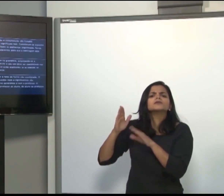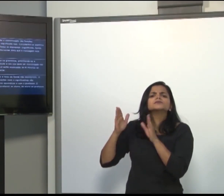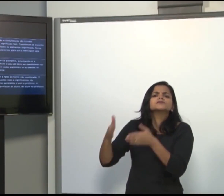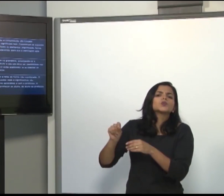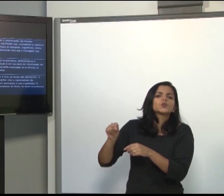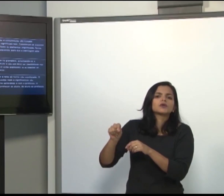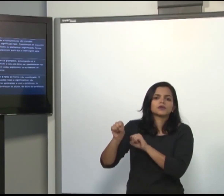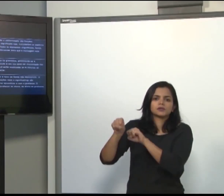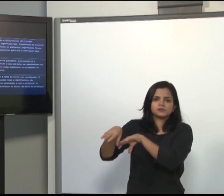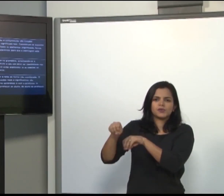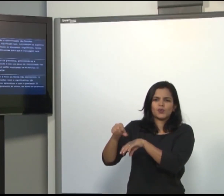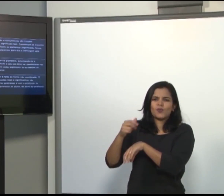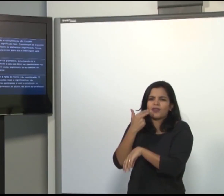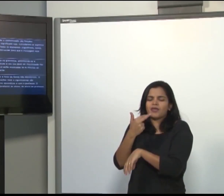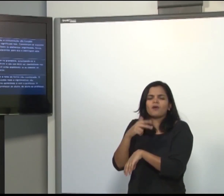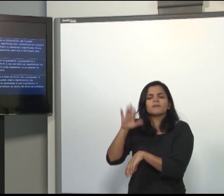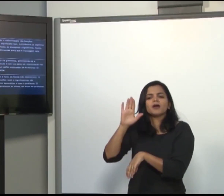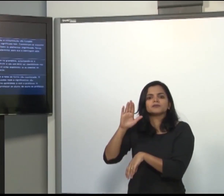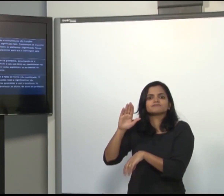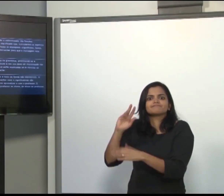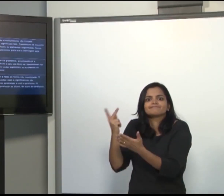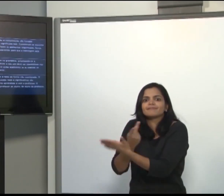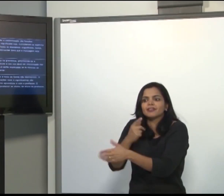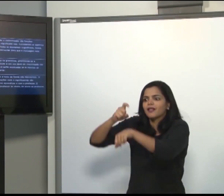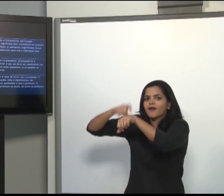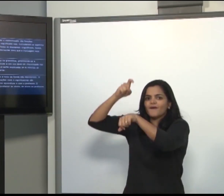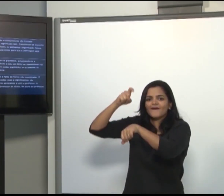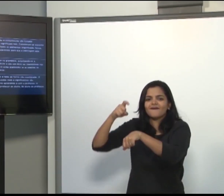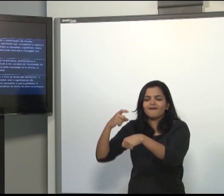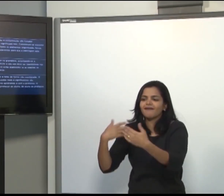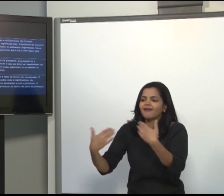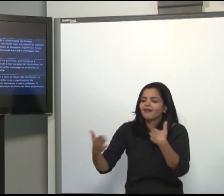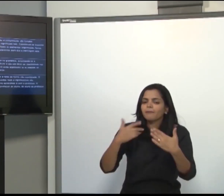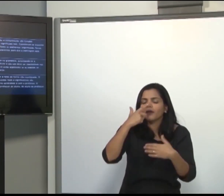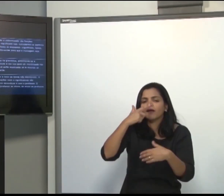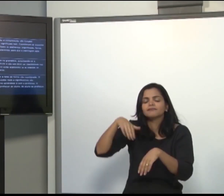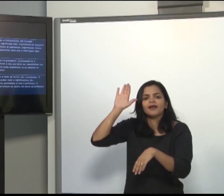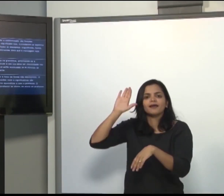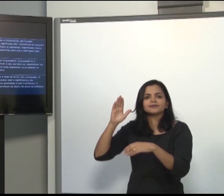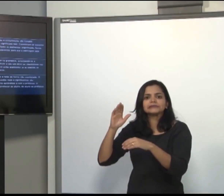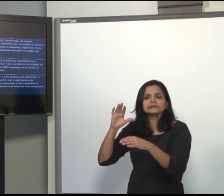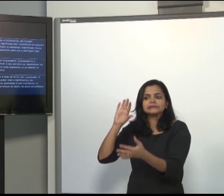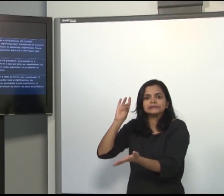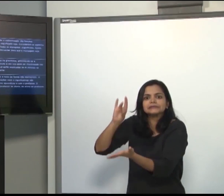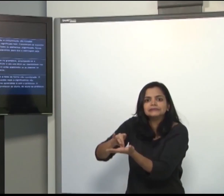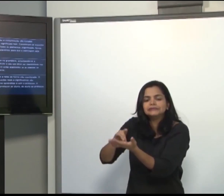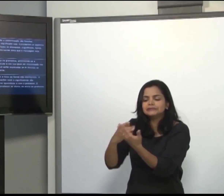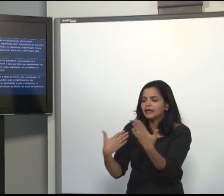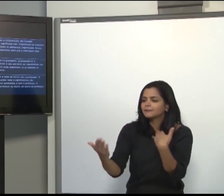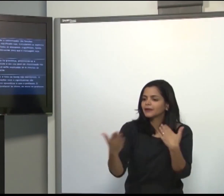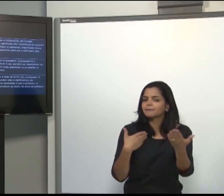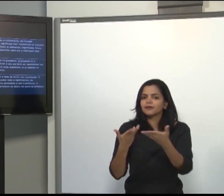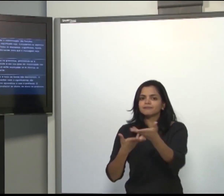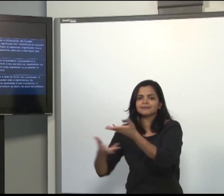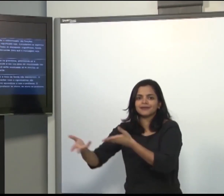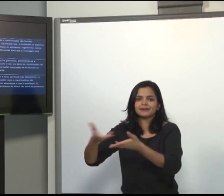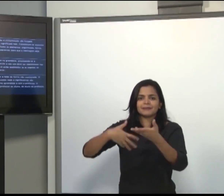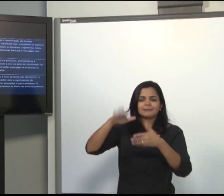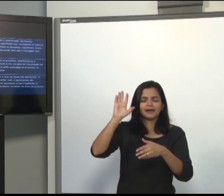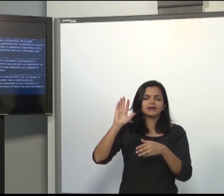comunicativa. Aqui, o ensino da língua, ele ocorre no momento, na conversação.